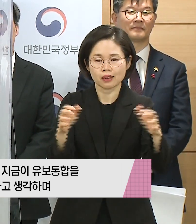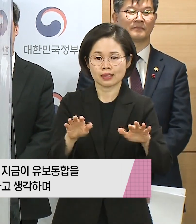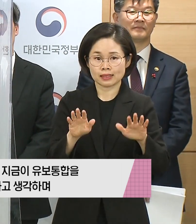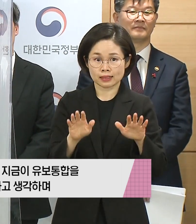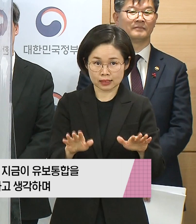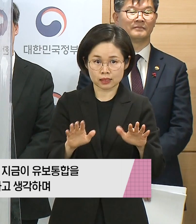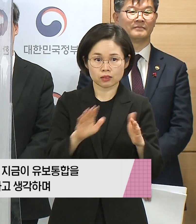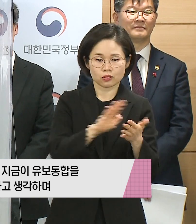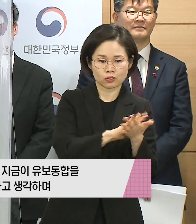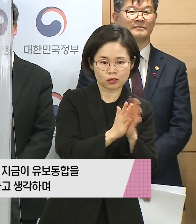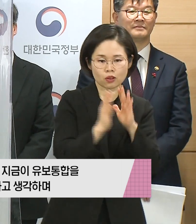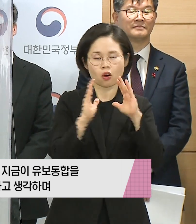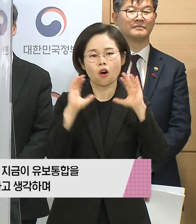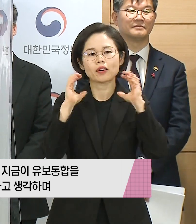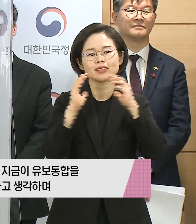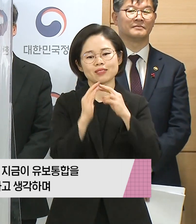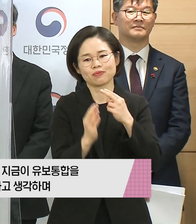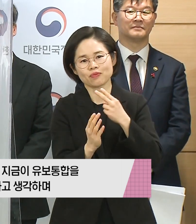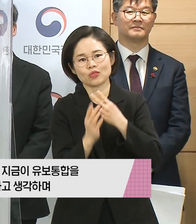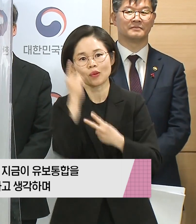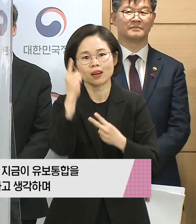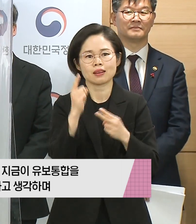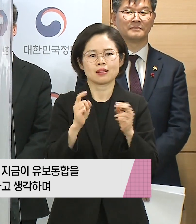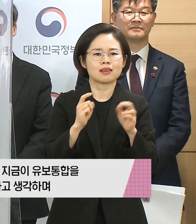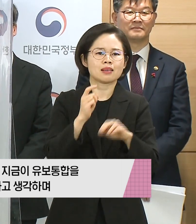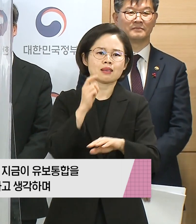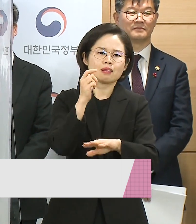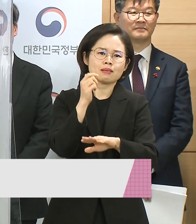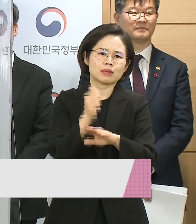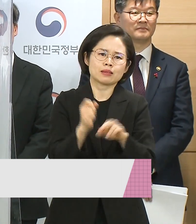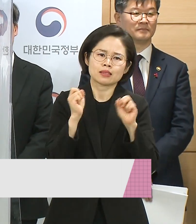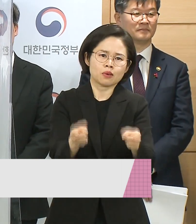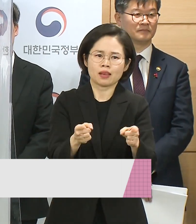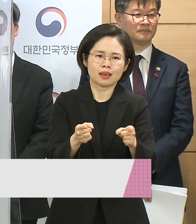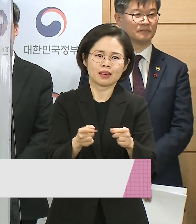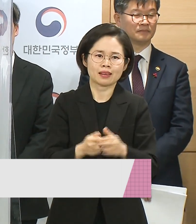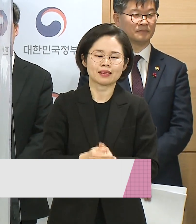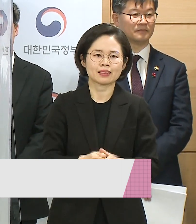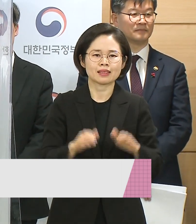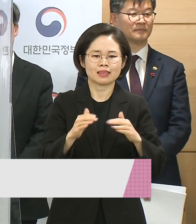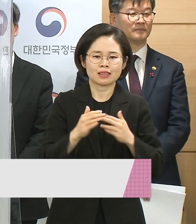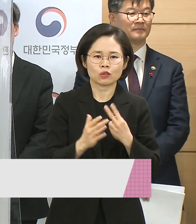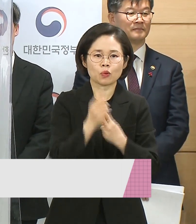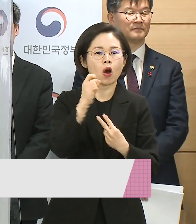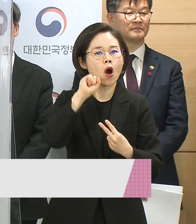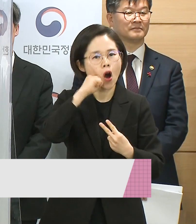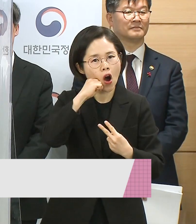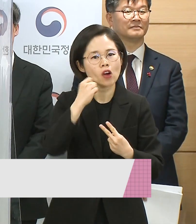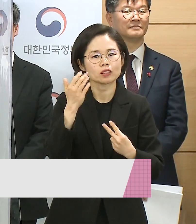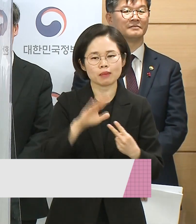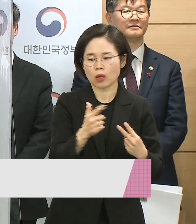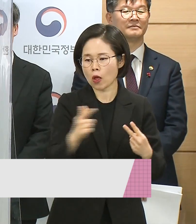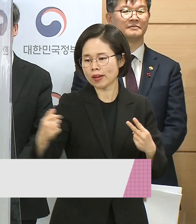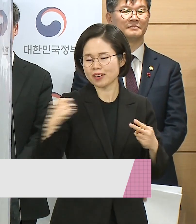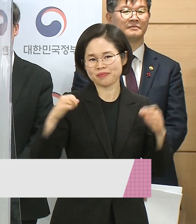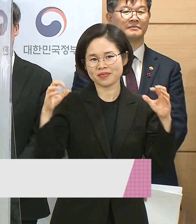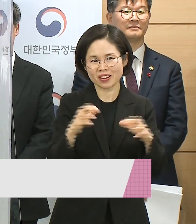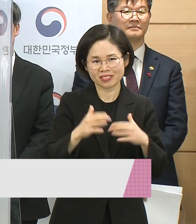통합을 성공적으로 추진할 수 있는 마지막 기회라고 생각하며 어렵지만 함께 추진해 나가고자 합니다.